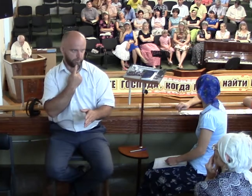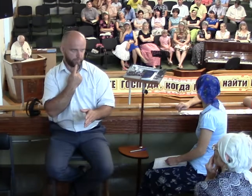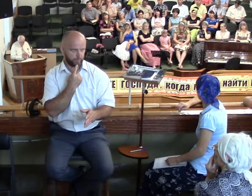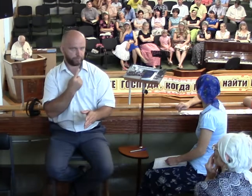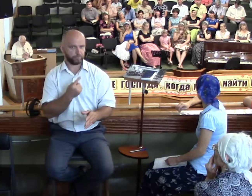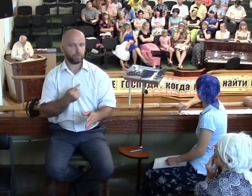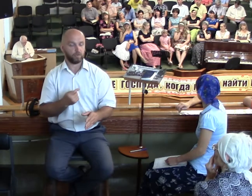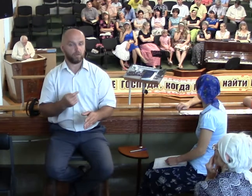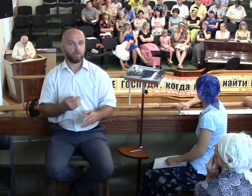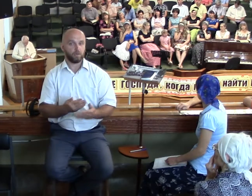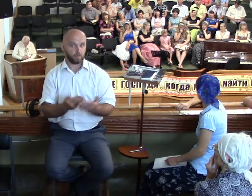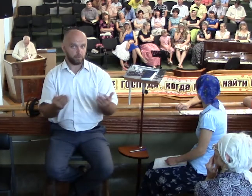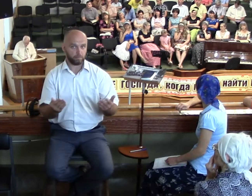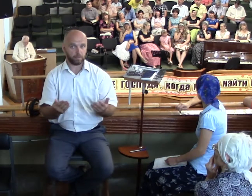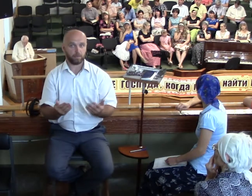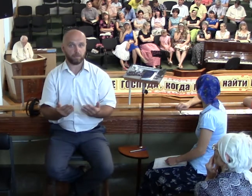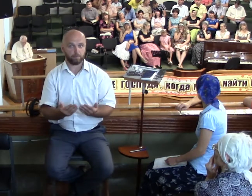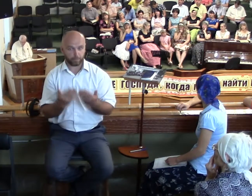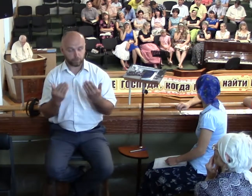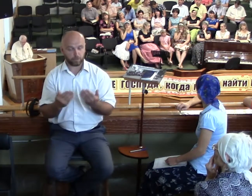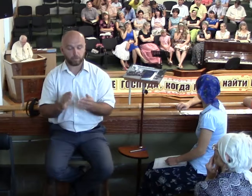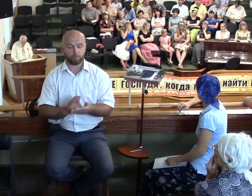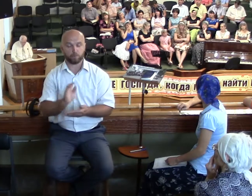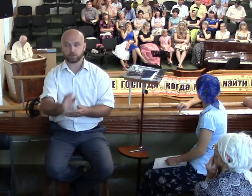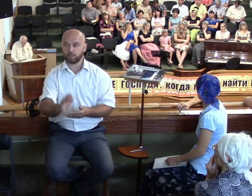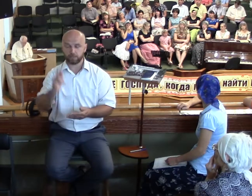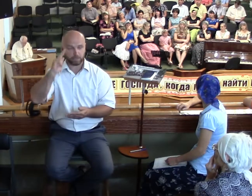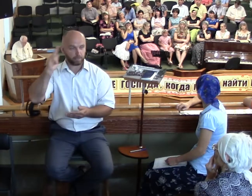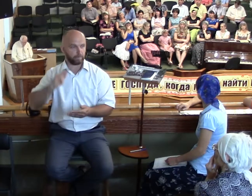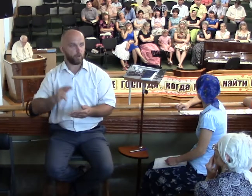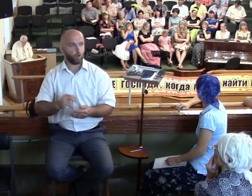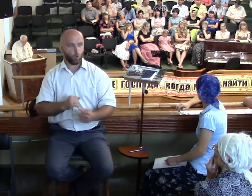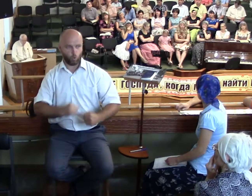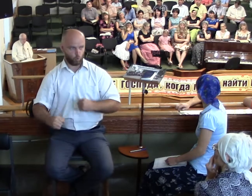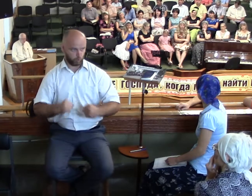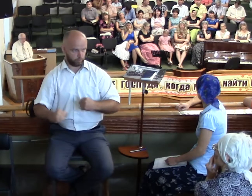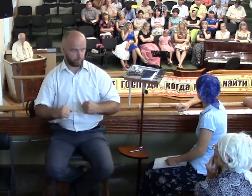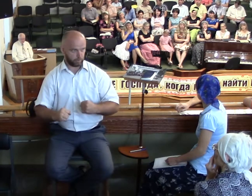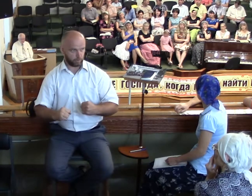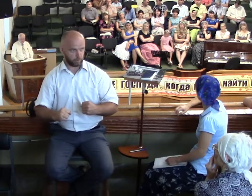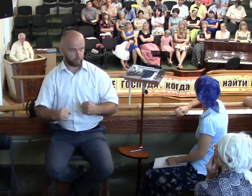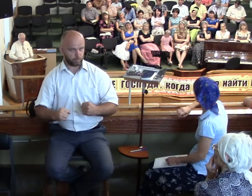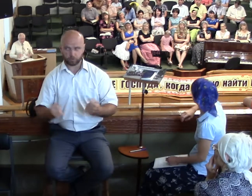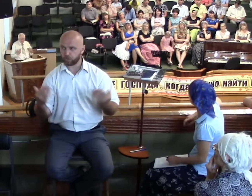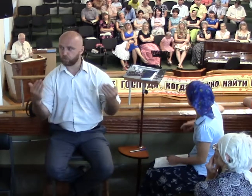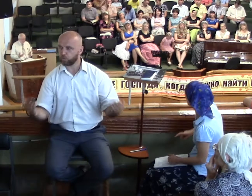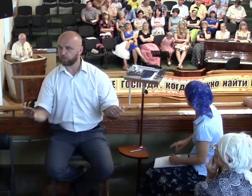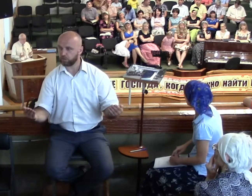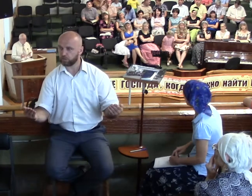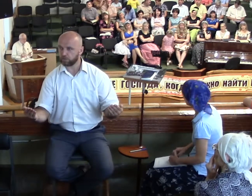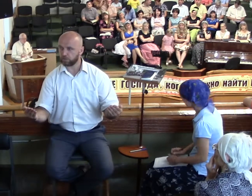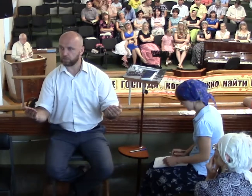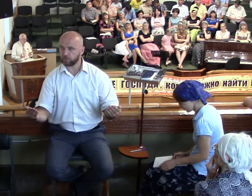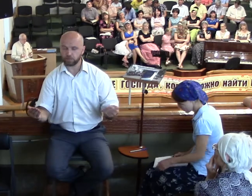с вами с 12 стиха 12 послания к евреям. Итак, укрепите опустившиеся руки. Послание это